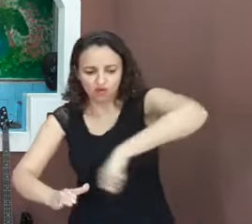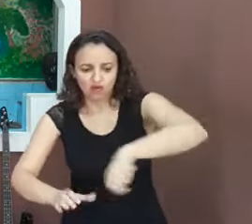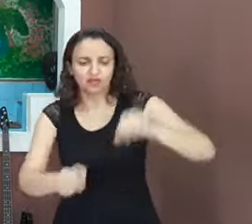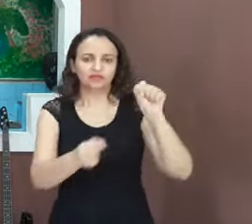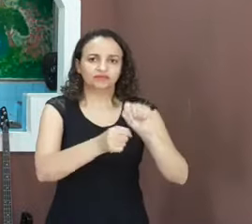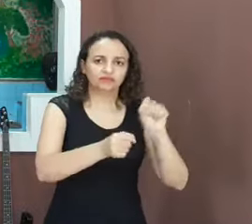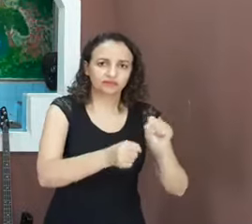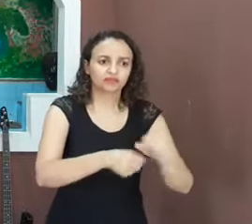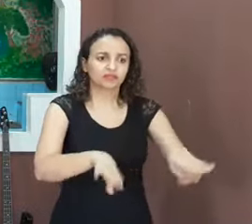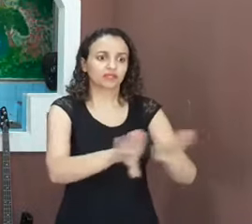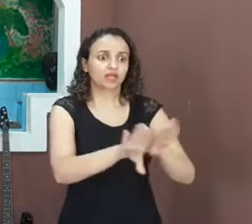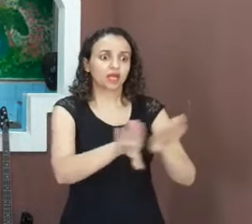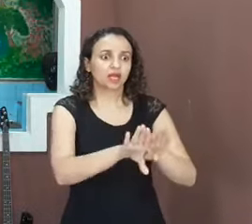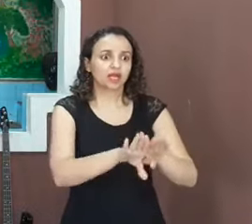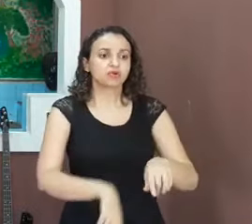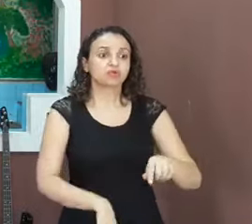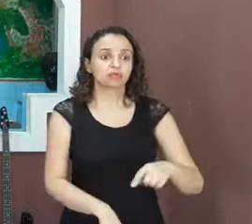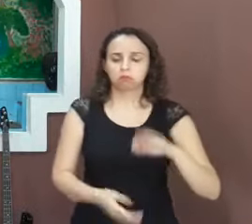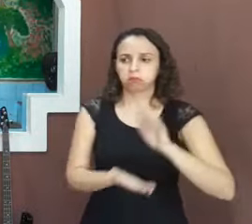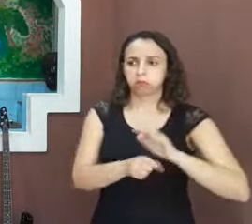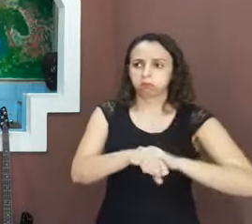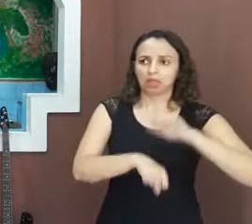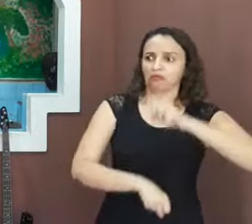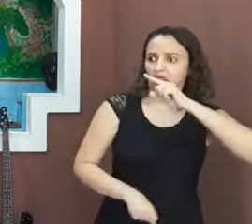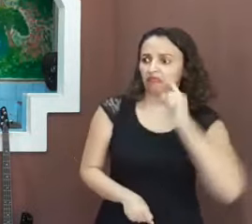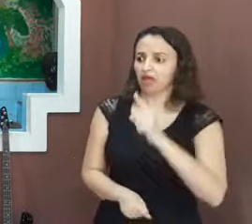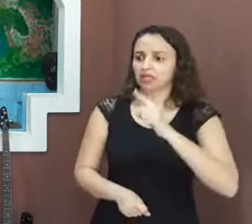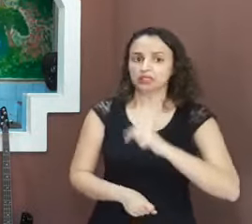ainda escutar a coisa. Sim, senhor!